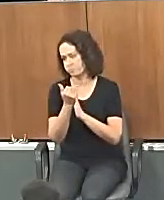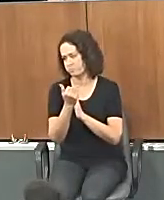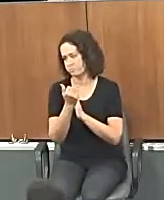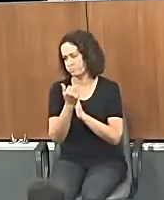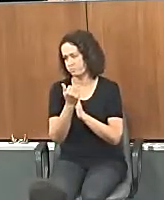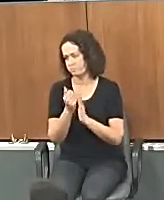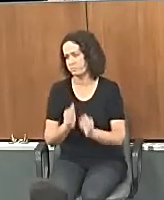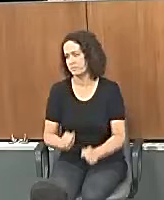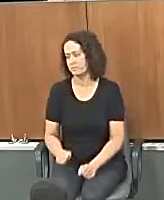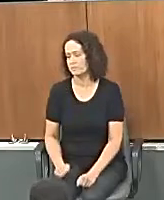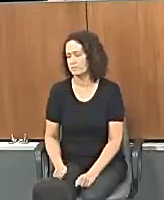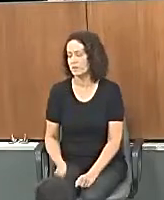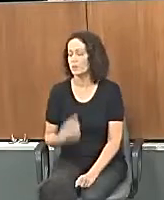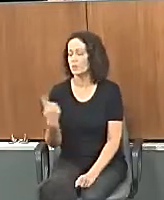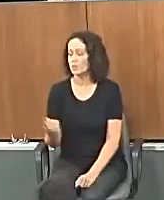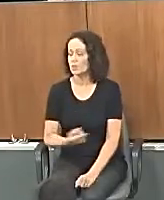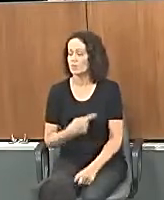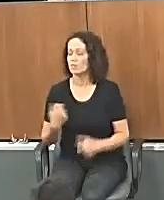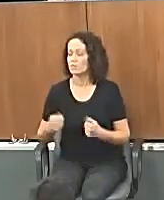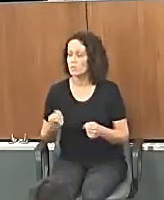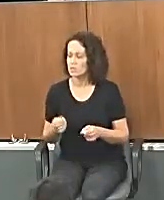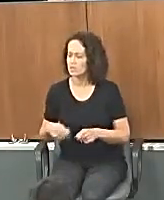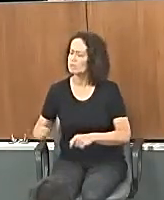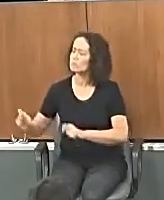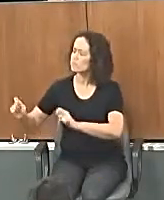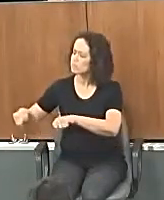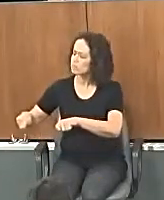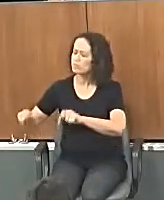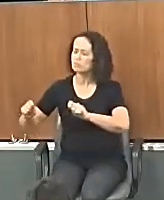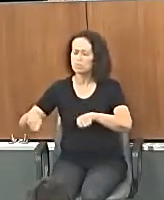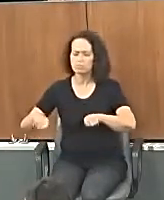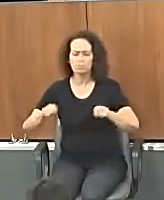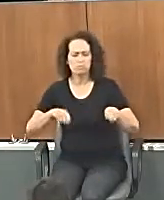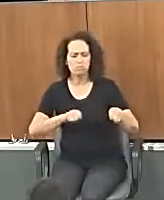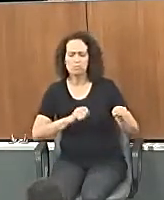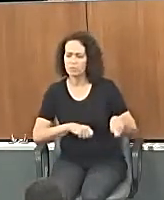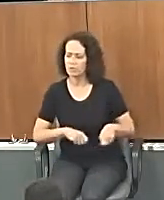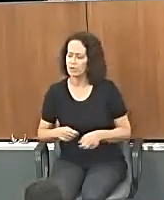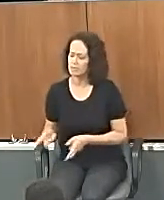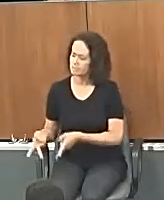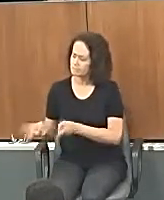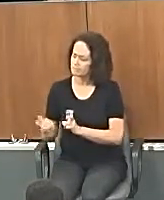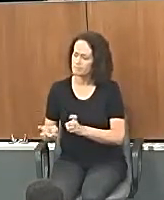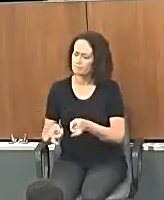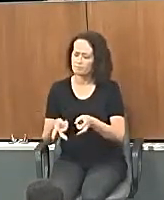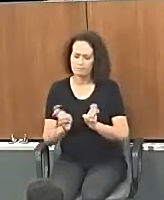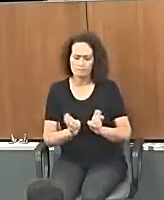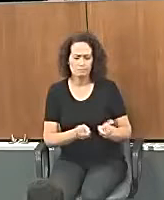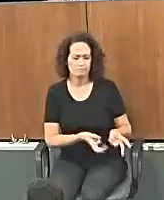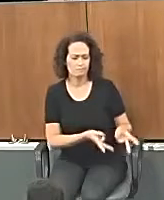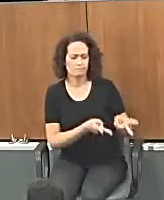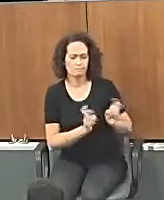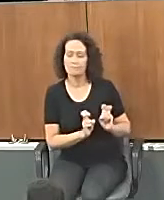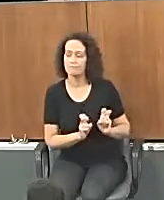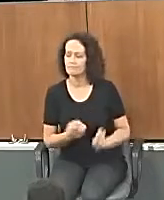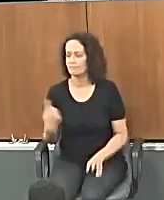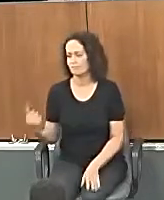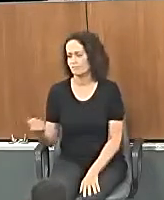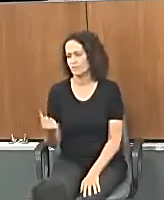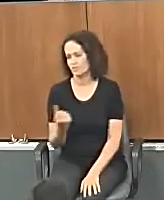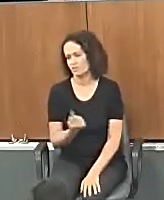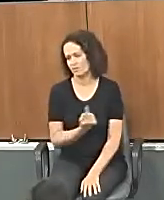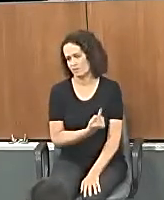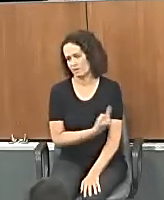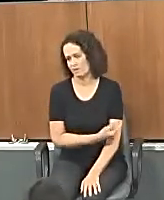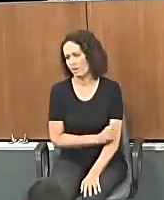a gente identificar as habilidades cada um é digna é saber tirar o potencial de cada um que cada um tempo e só com